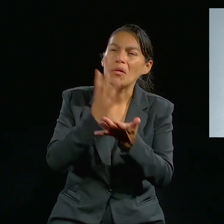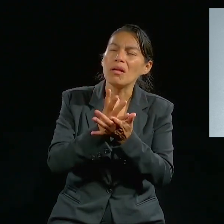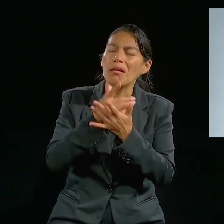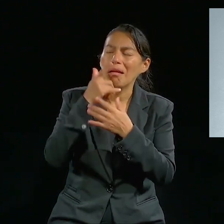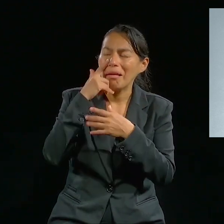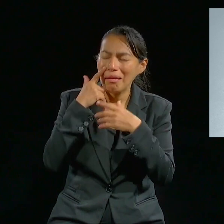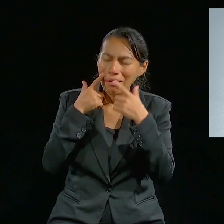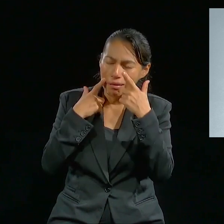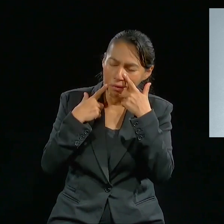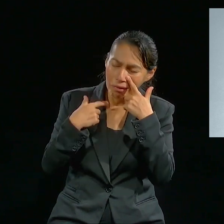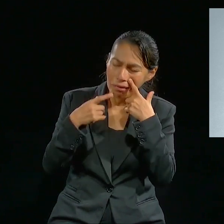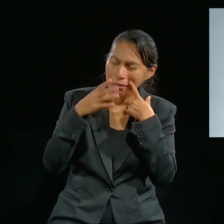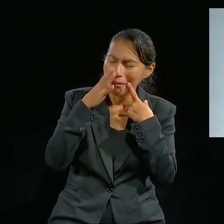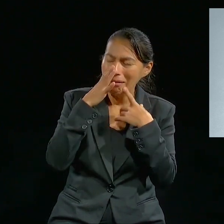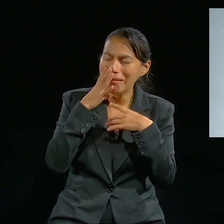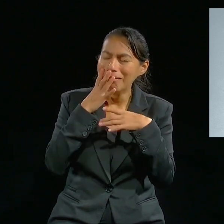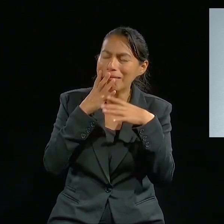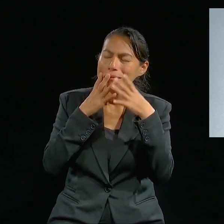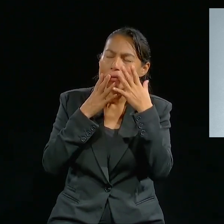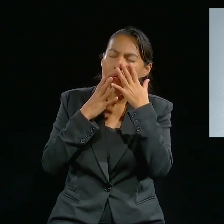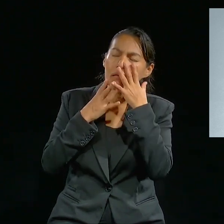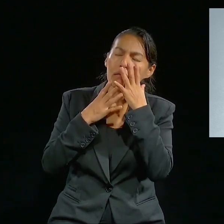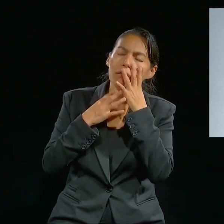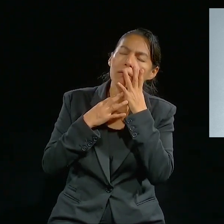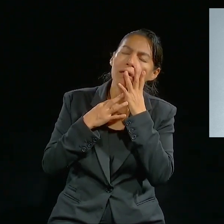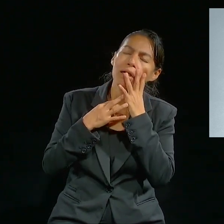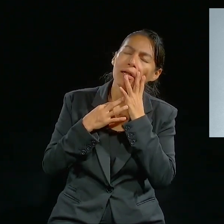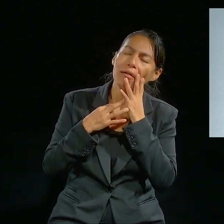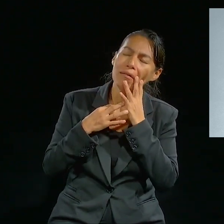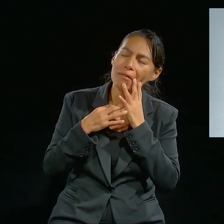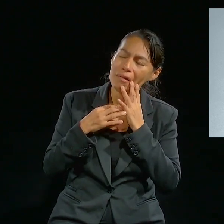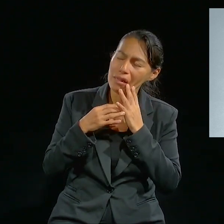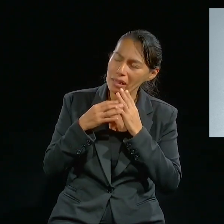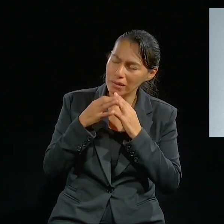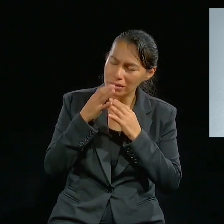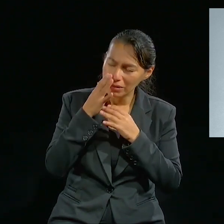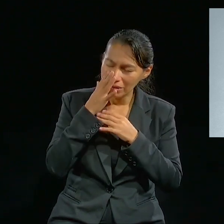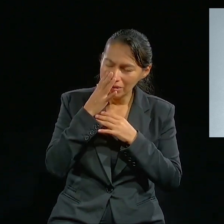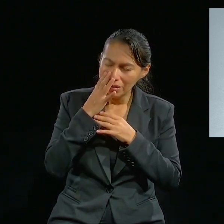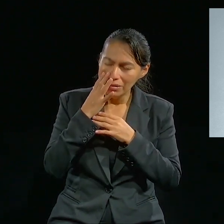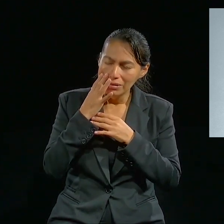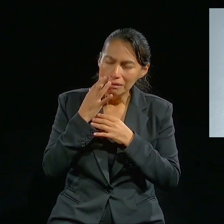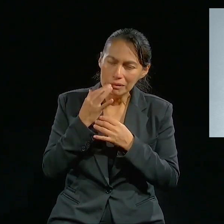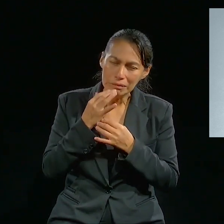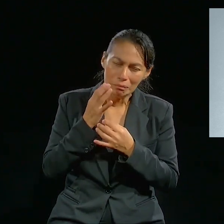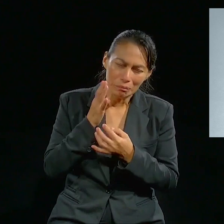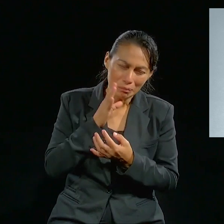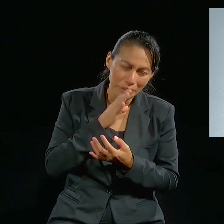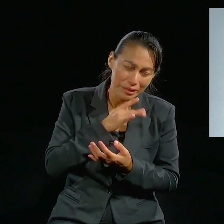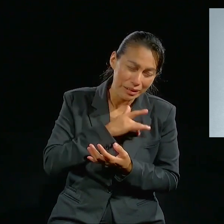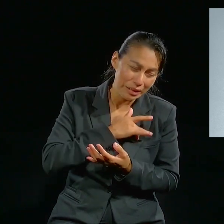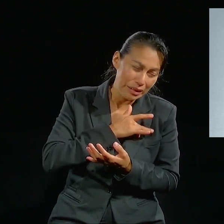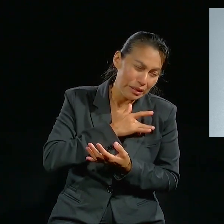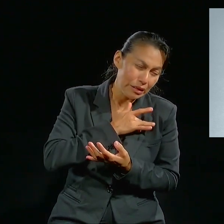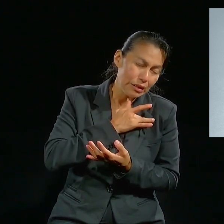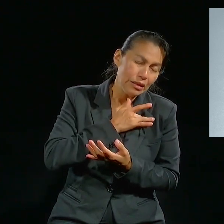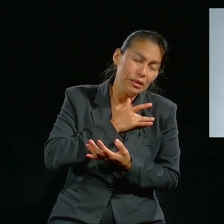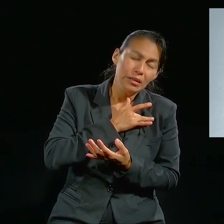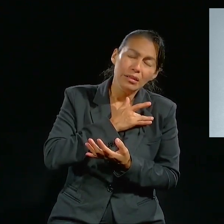y estaba llorando y llorando y en ese momento en el que me sentía tan mal